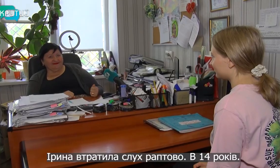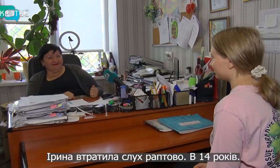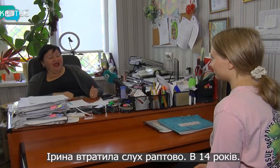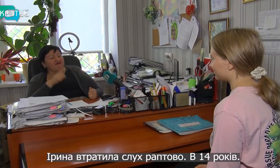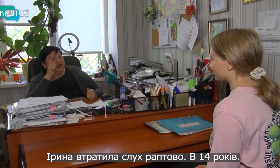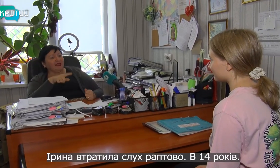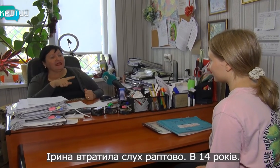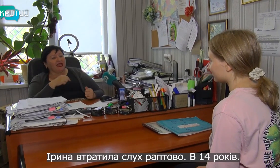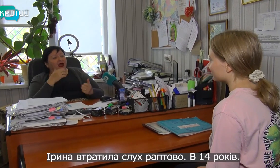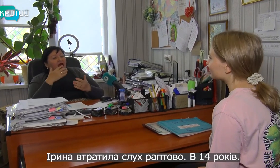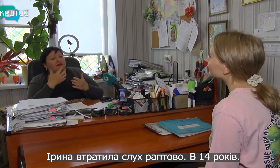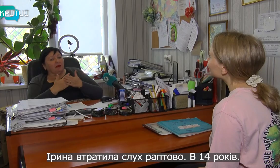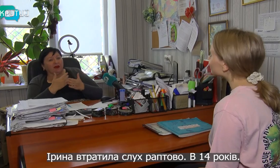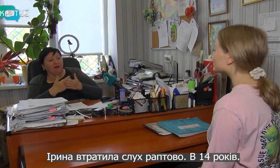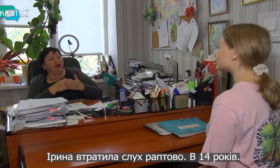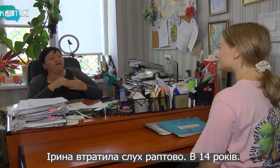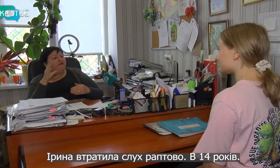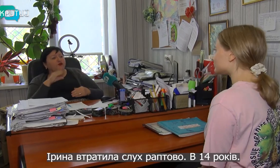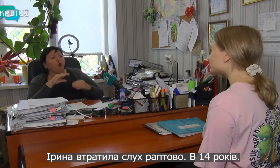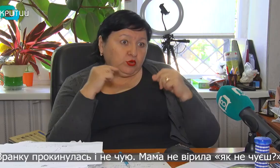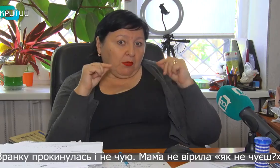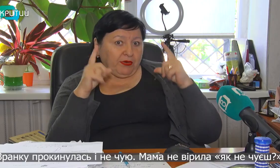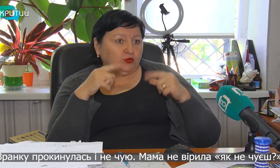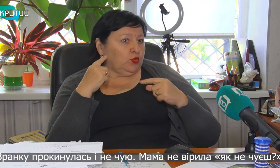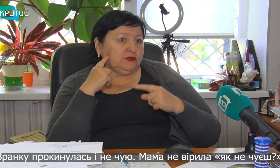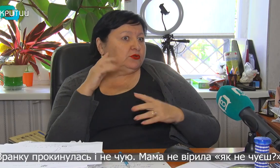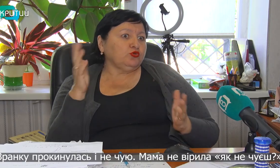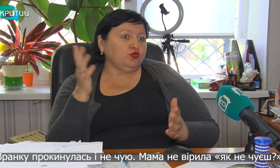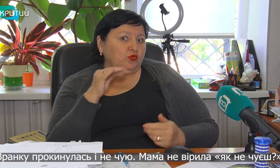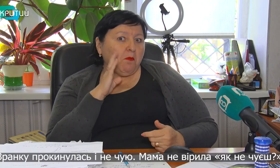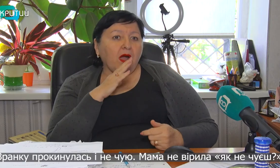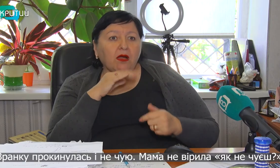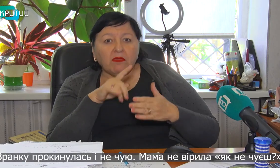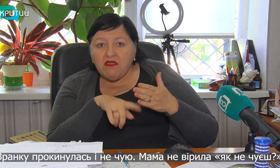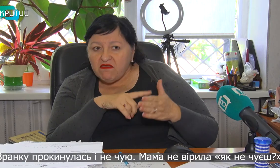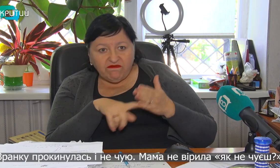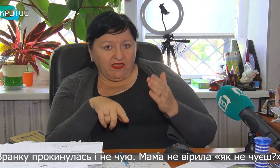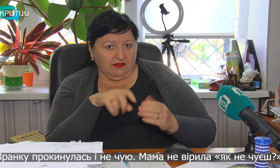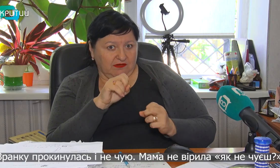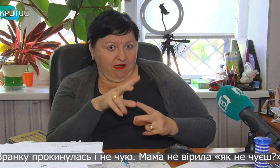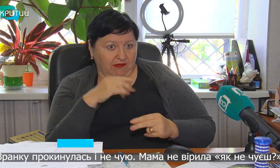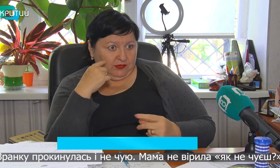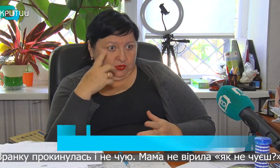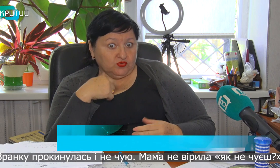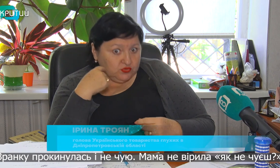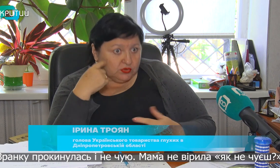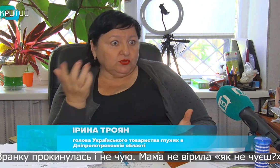Ірина втратила слух раптово, в 14 років. Утром проснулася, не чула, мама не вірить, як не слухаєш, не